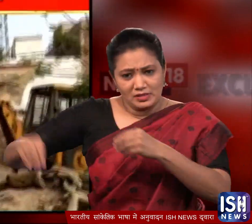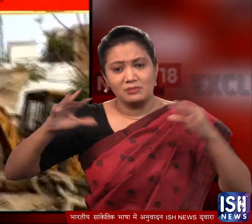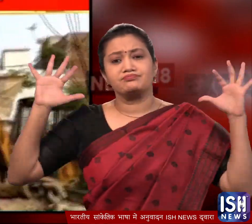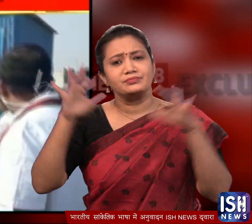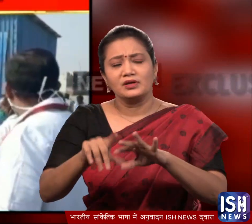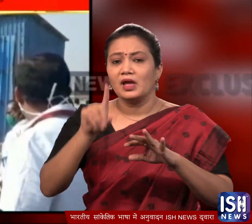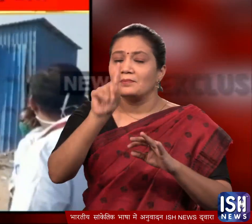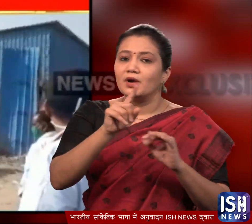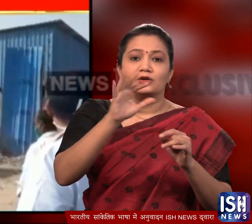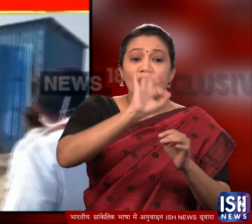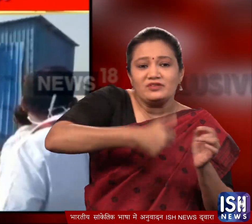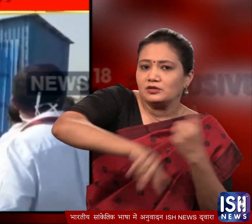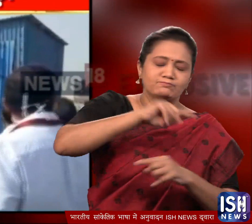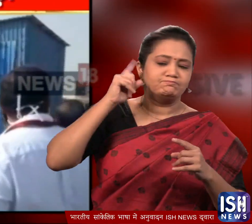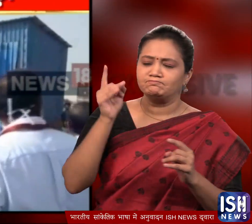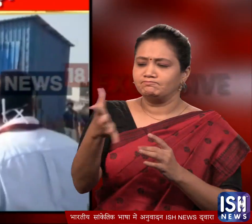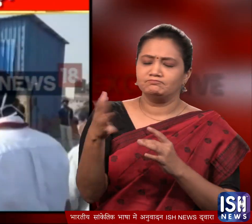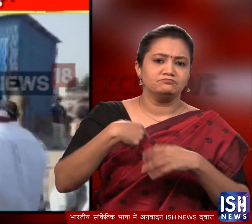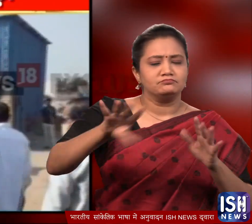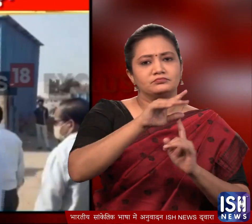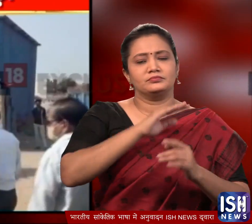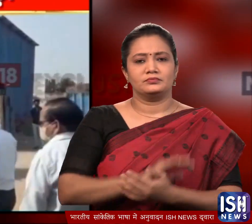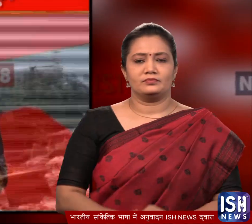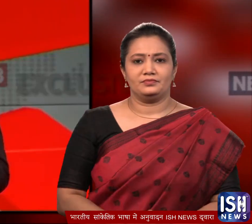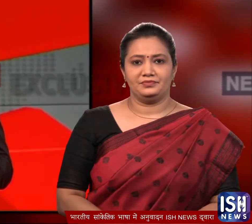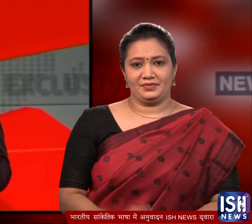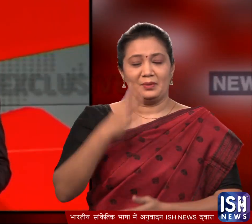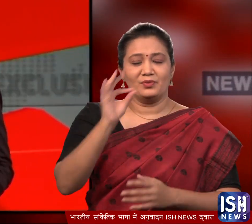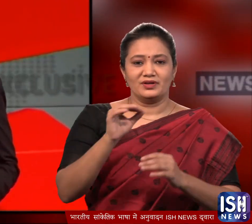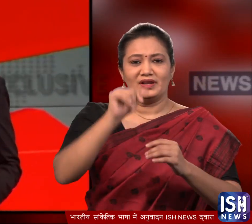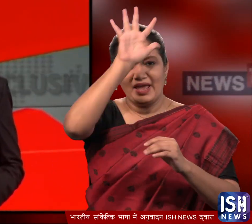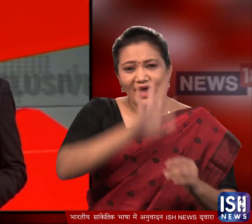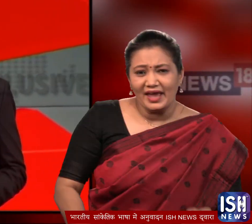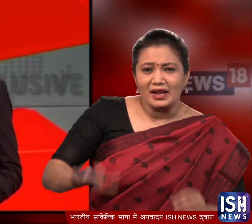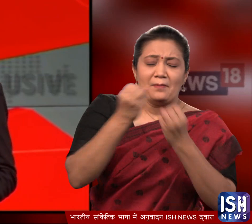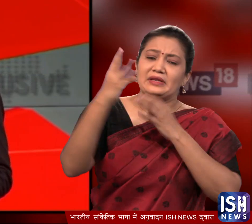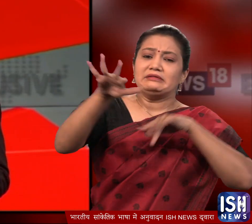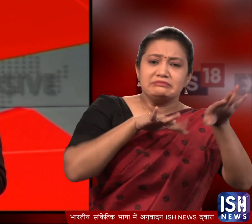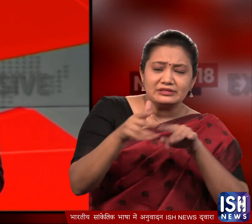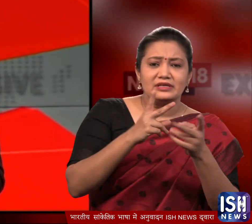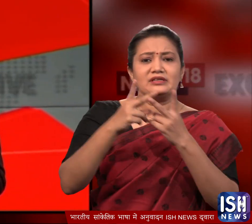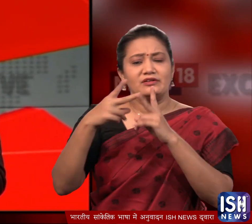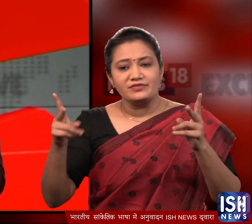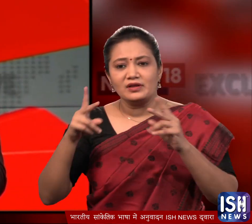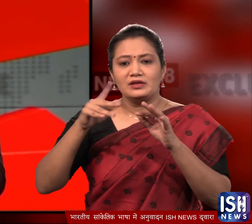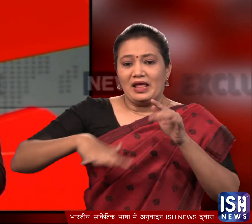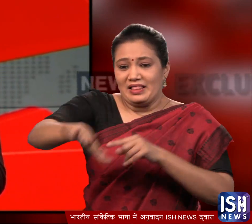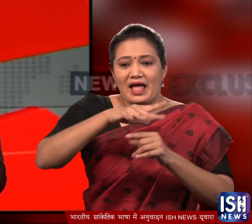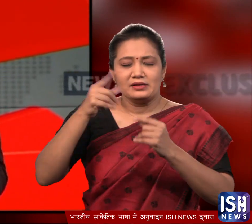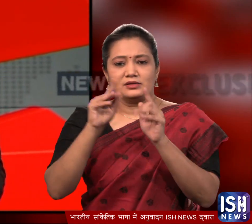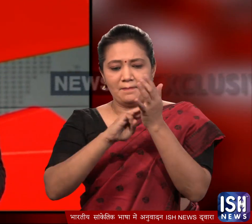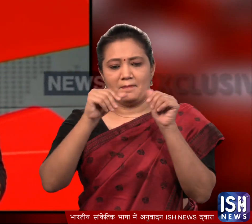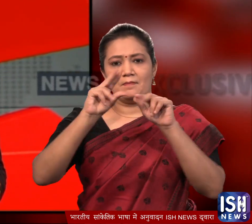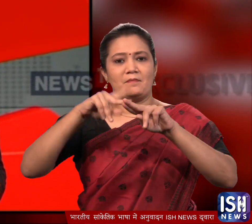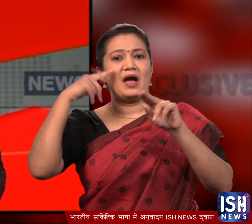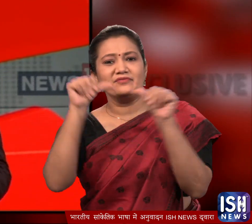इलाके के लोग भी इकट्ठा हो गए, लेकिन अधिकारियों के आगे किसी की नहीं चली। सौभाग्य की एक बात है कि देश के ज्यादातर शहरों में भूमाफिया का